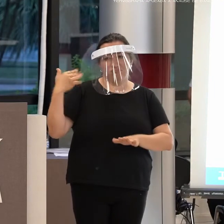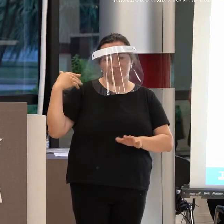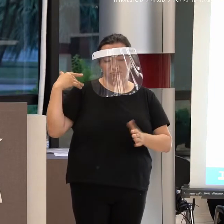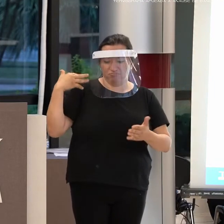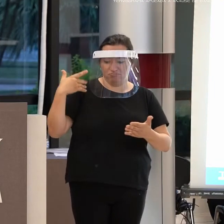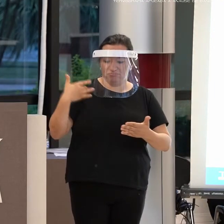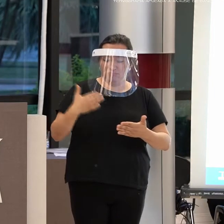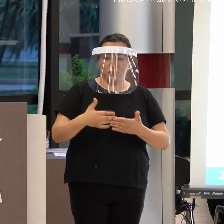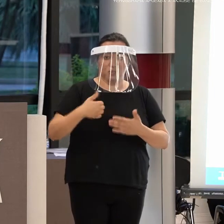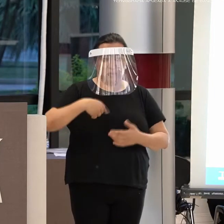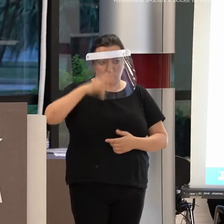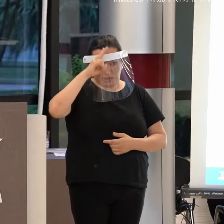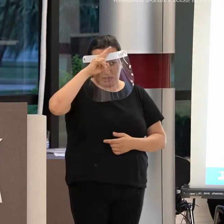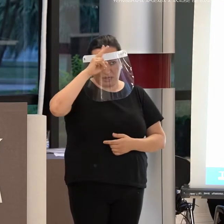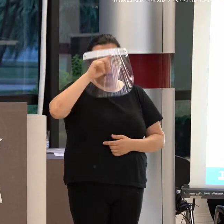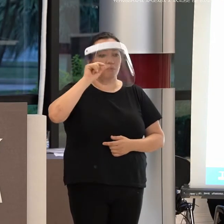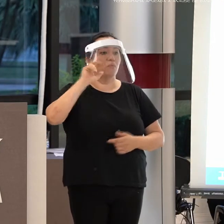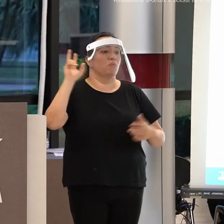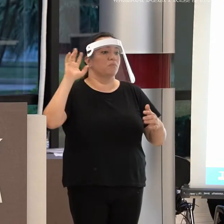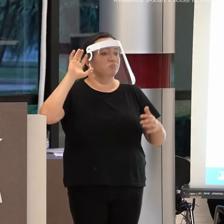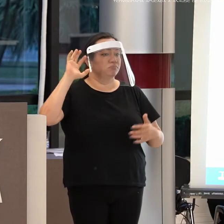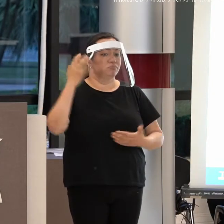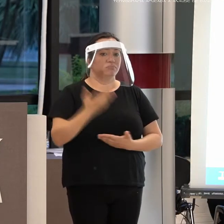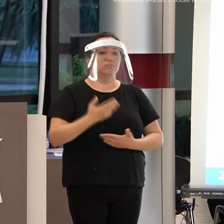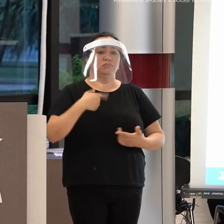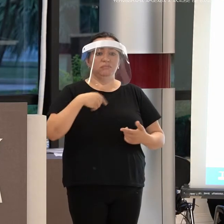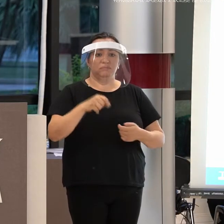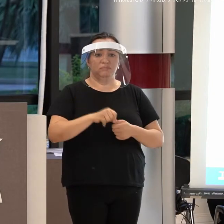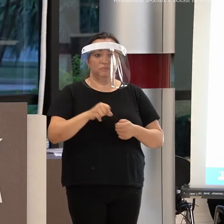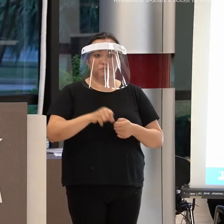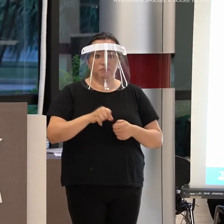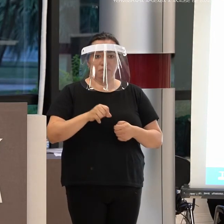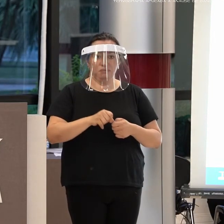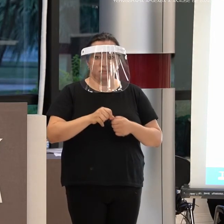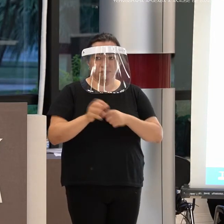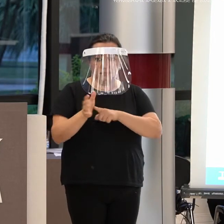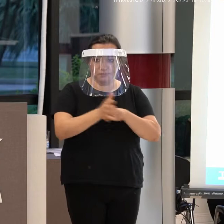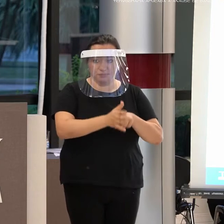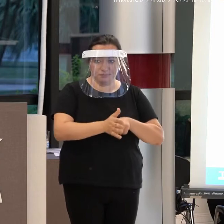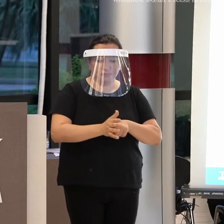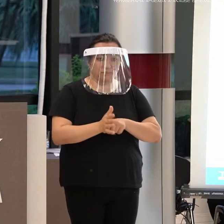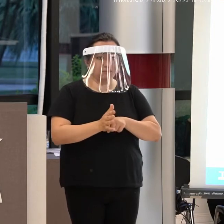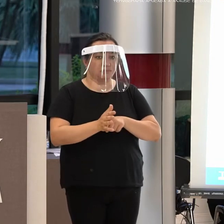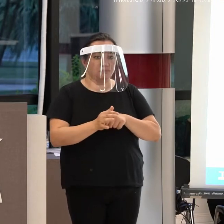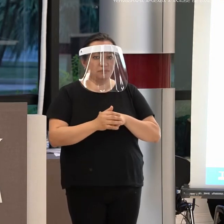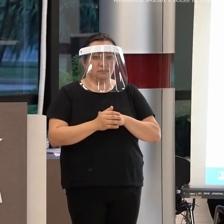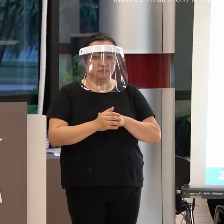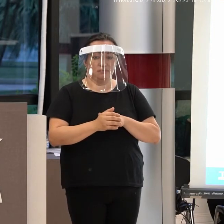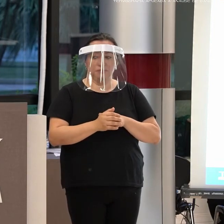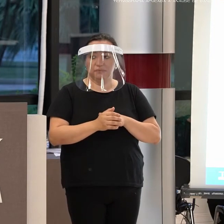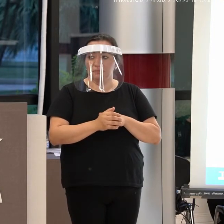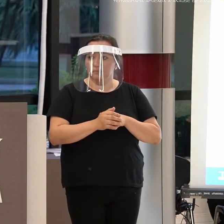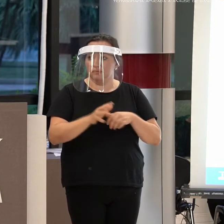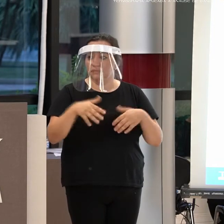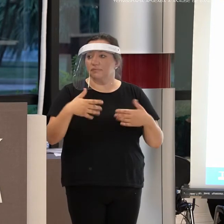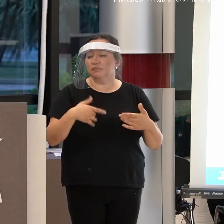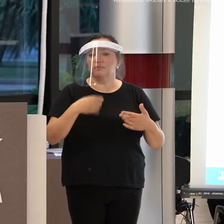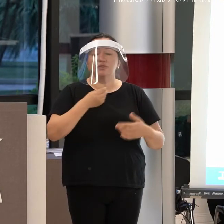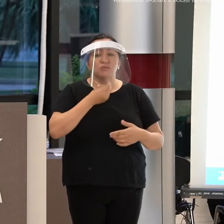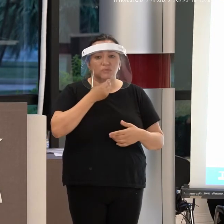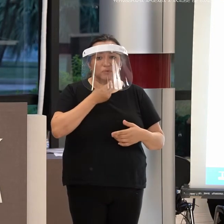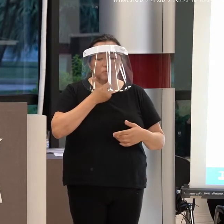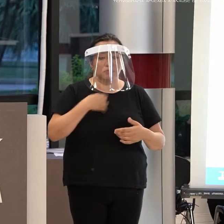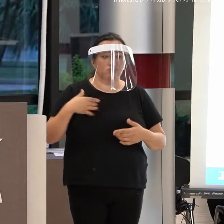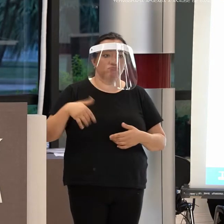eu lembro direitinho de uma situação, eu fui fazer uma inspeção de análise de vibração, e aí obviamente levando